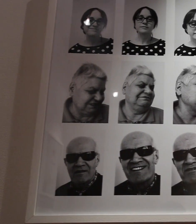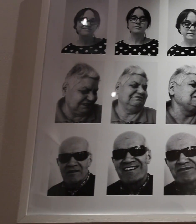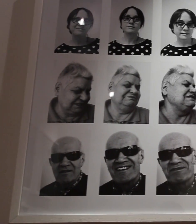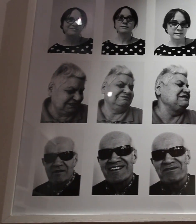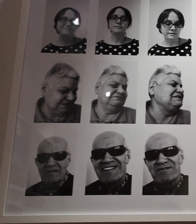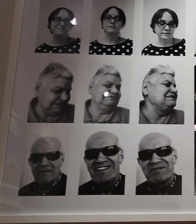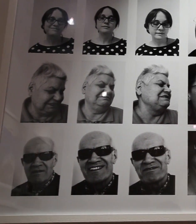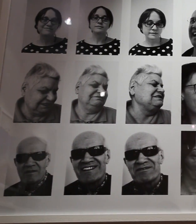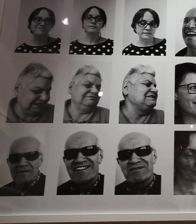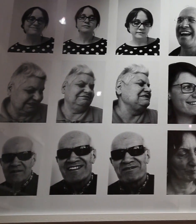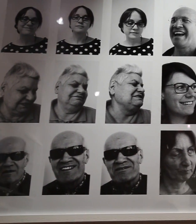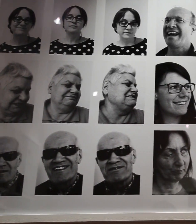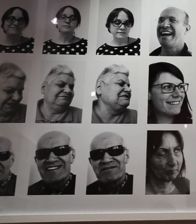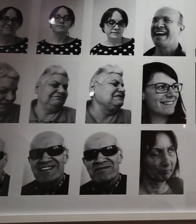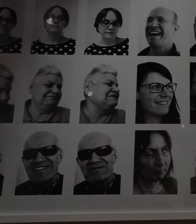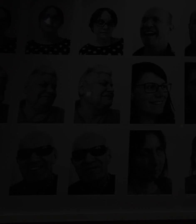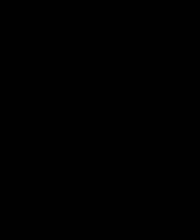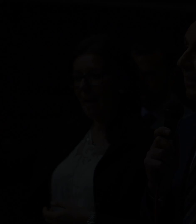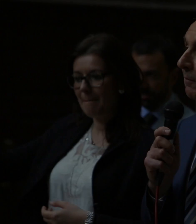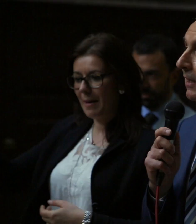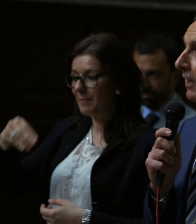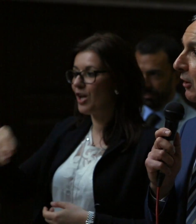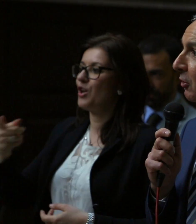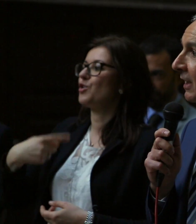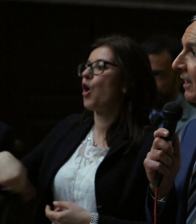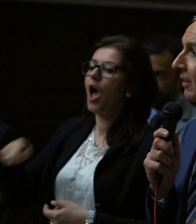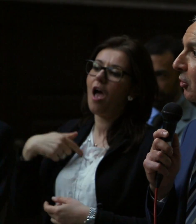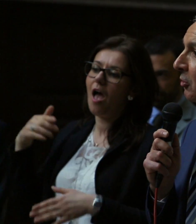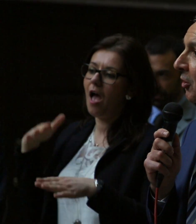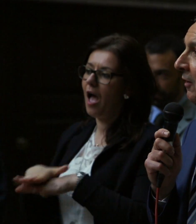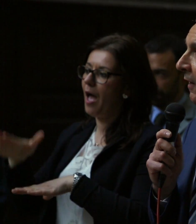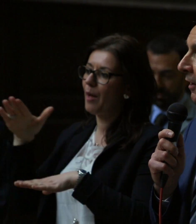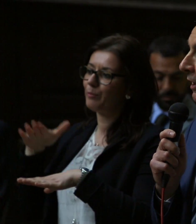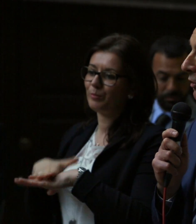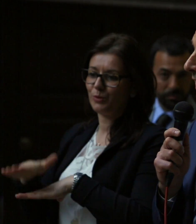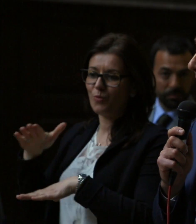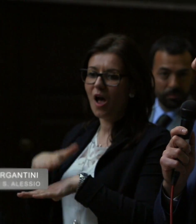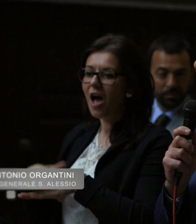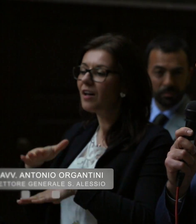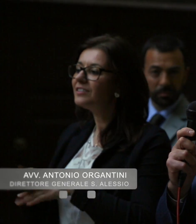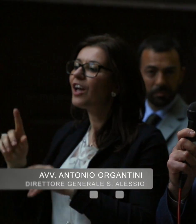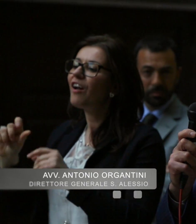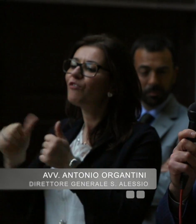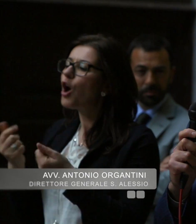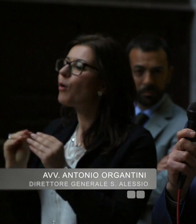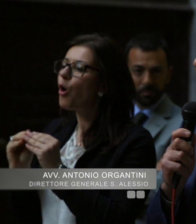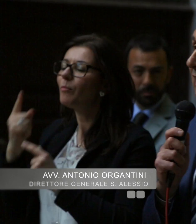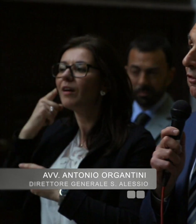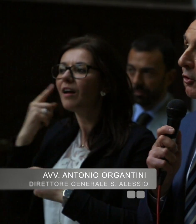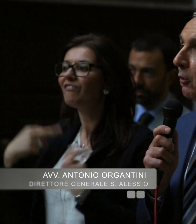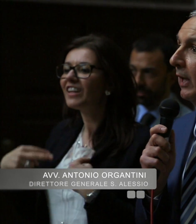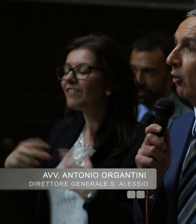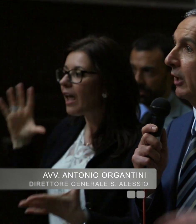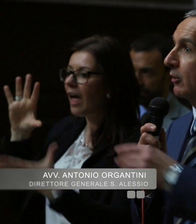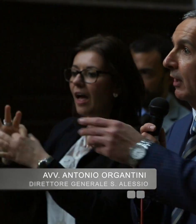avete sentito i rintocchi. Siamo ancora abituati a vivere con, secondo lo scandire del tempo,